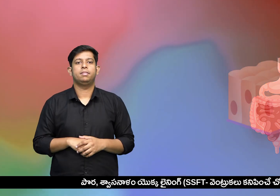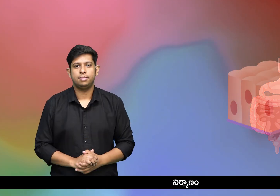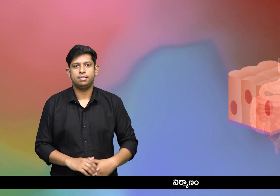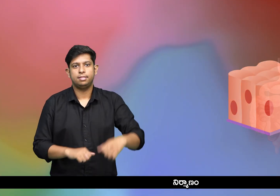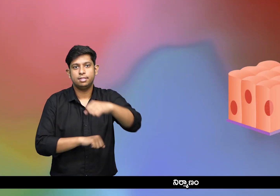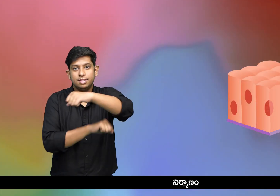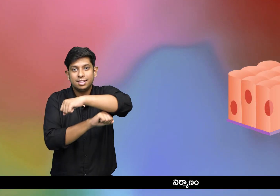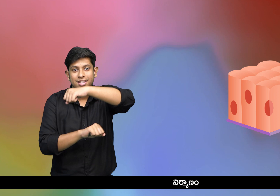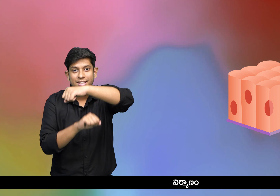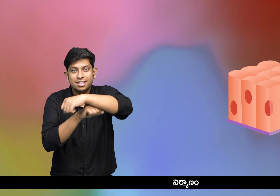నిర్మాణం: